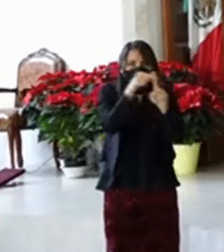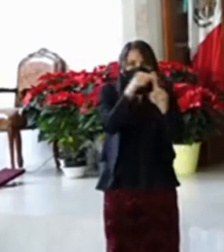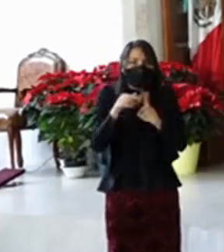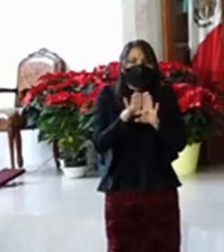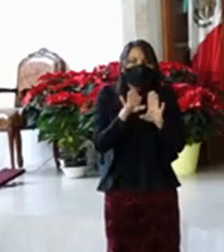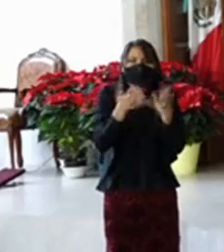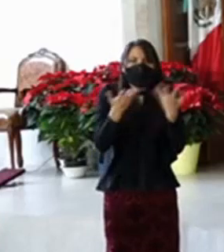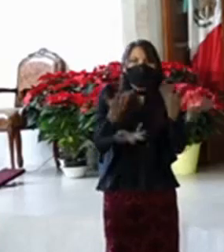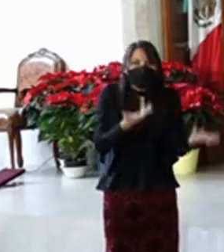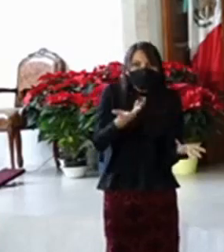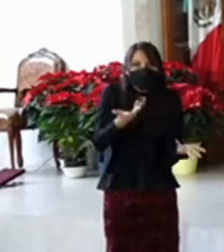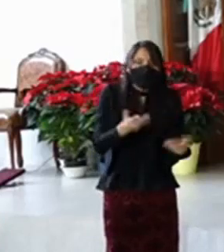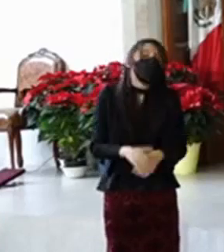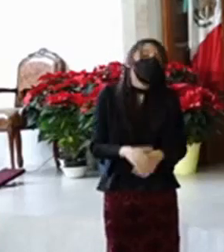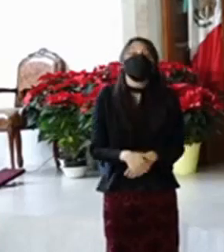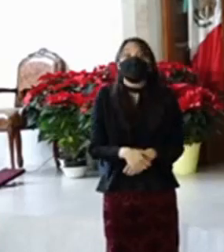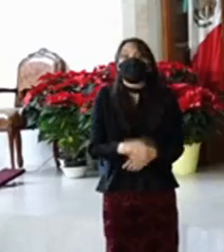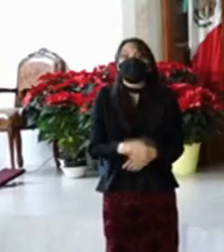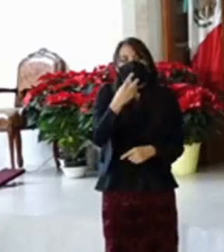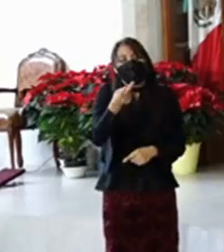Acaz, sí se unieron.